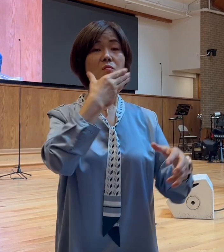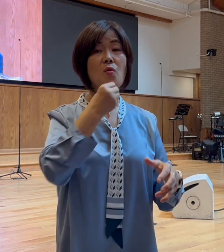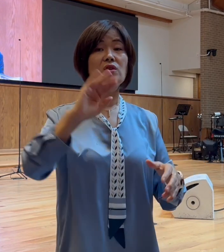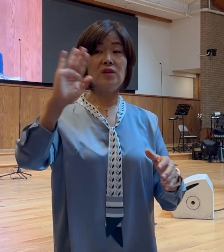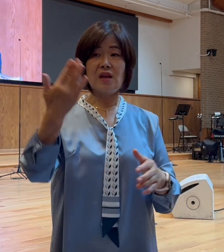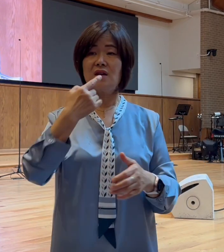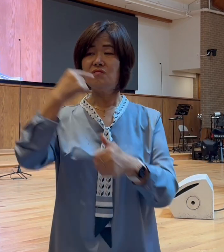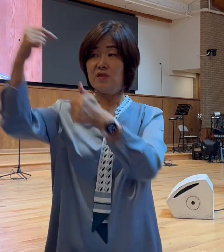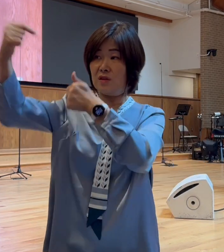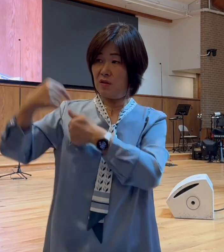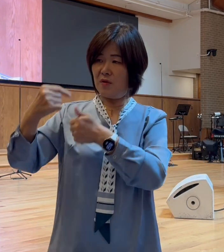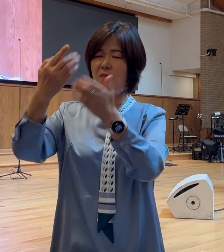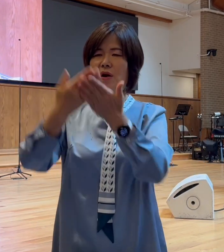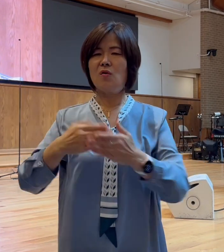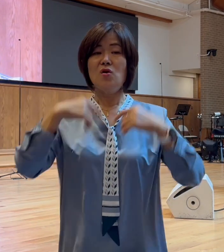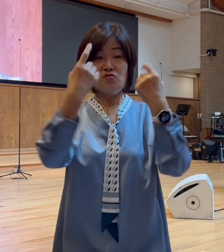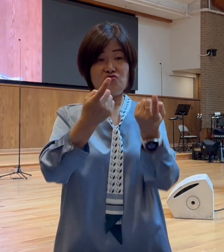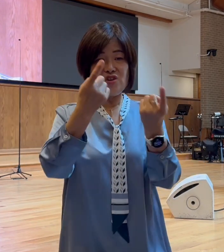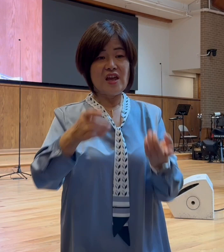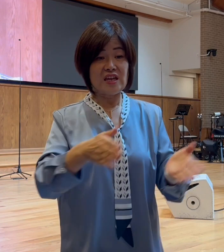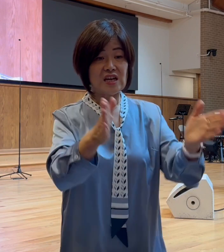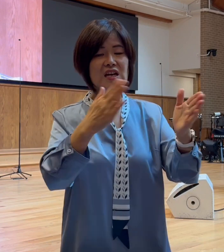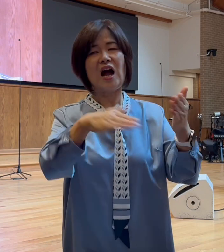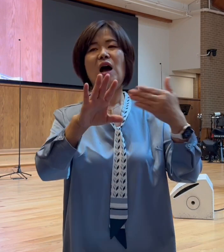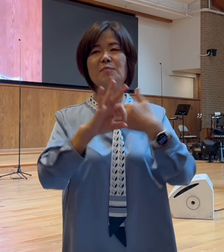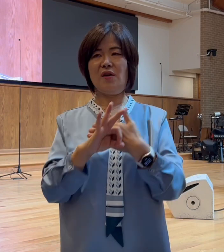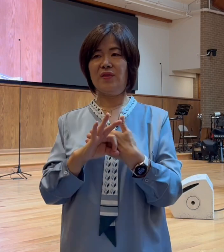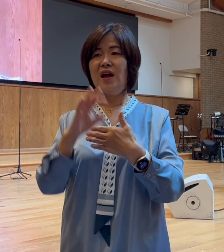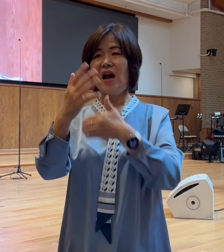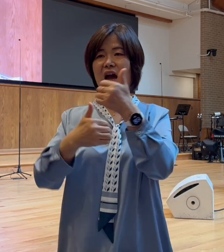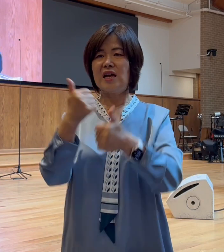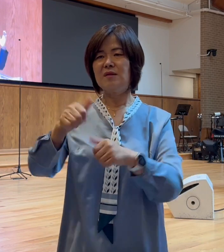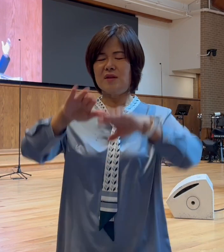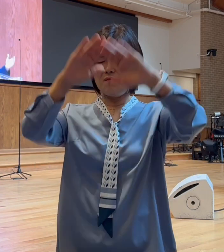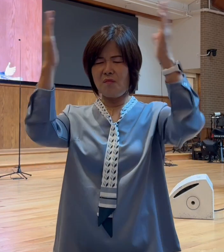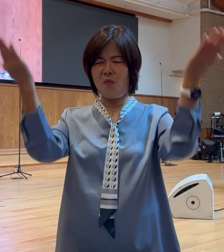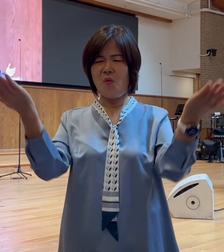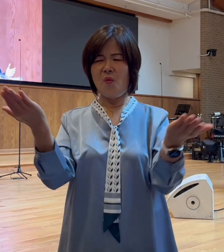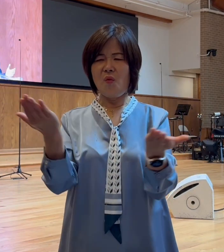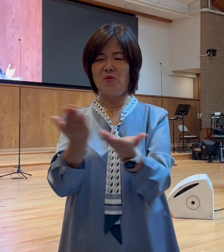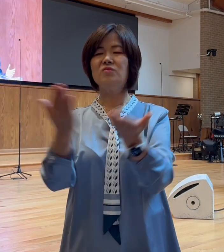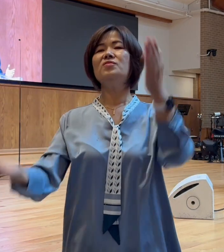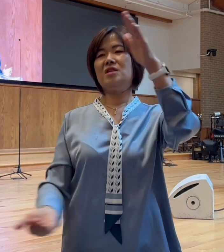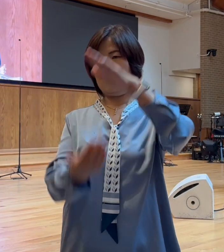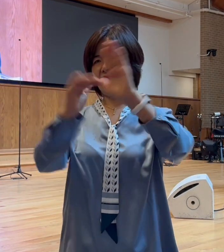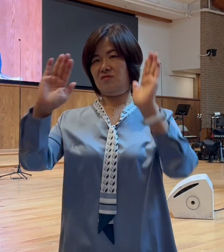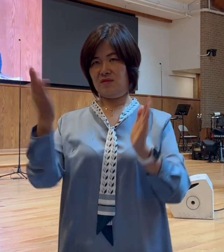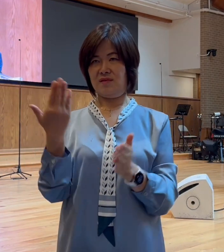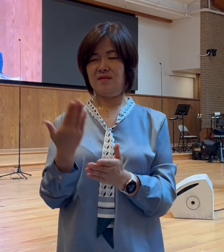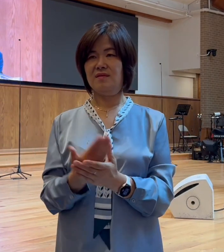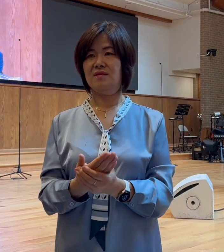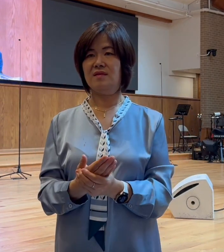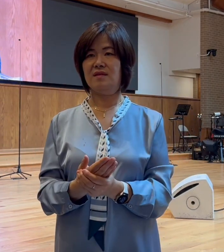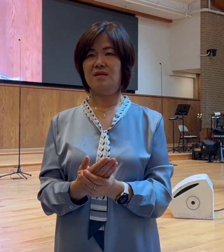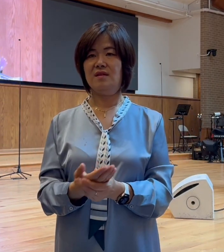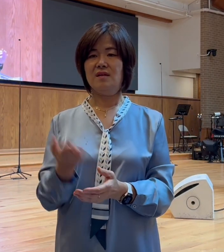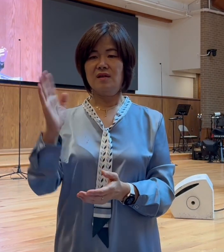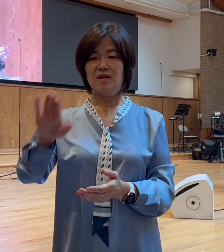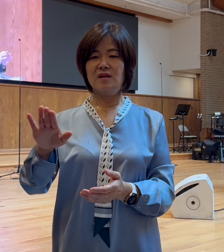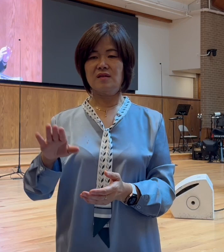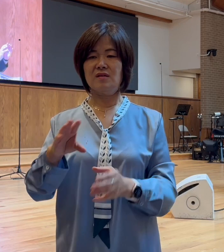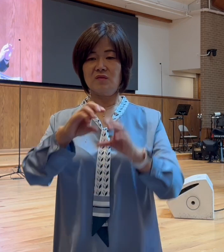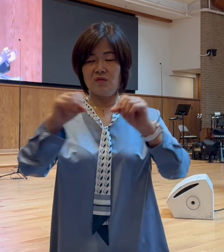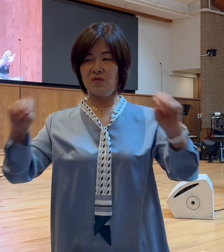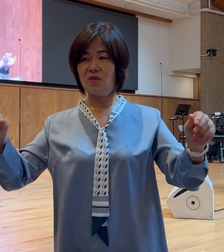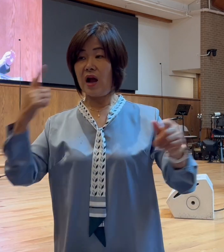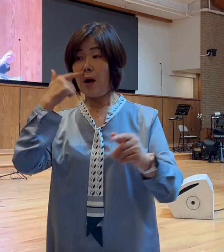하나님의 소명을 받아들이고 순례길을 가면 하나님이 다 해주시겠다는 거죠. 그저 본토